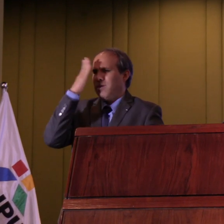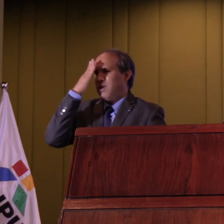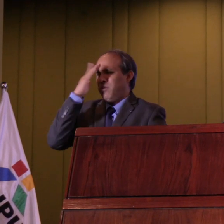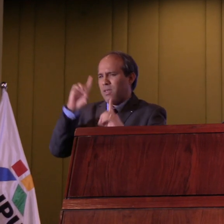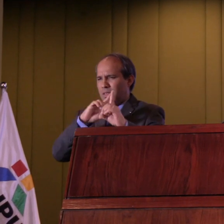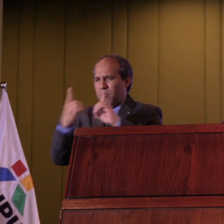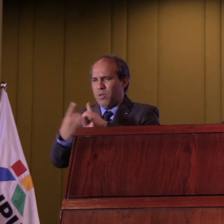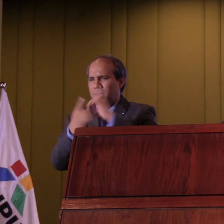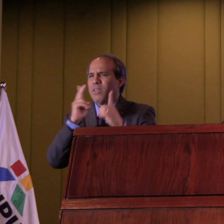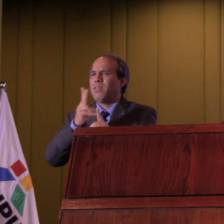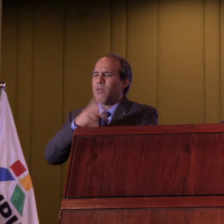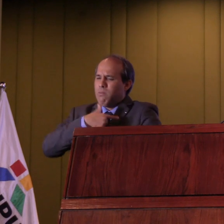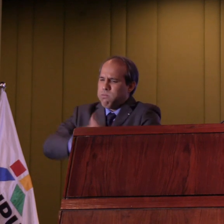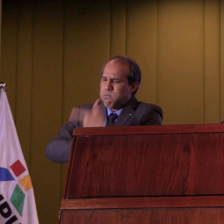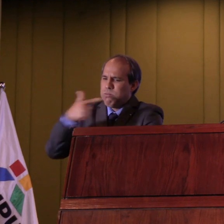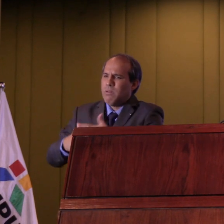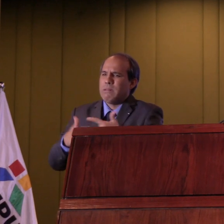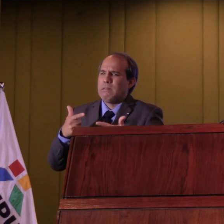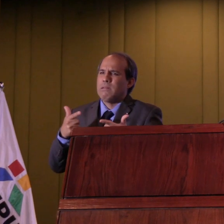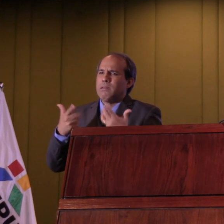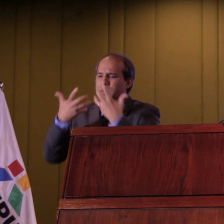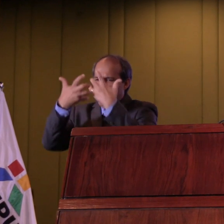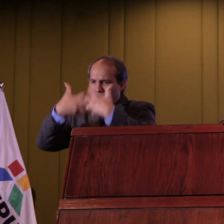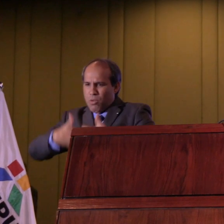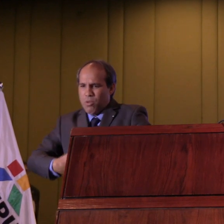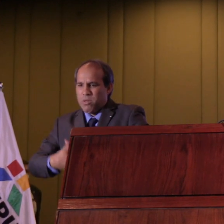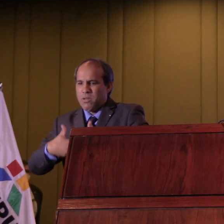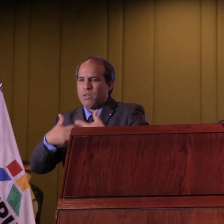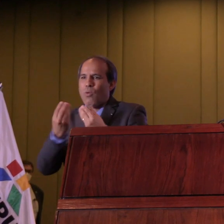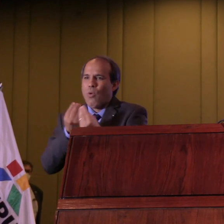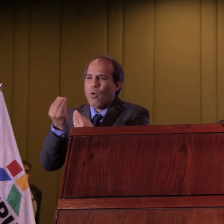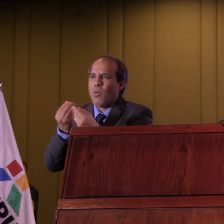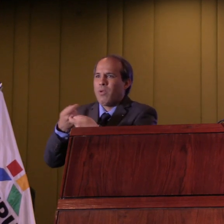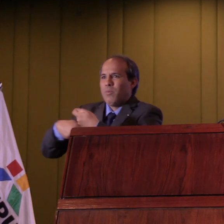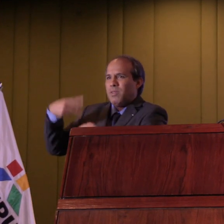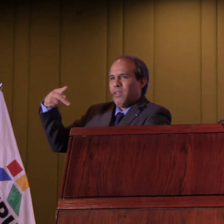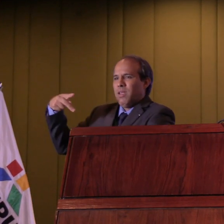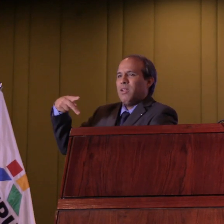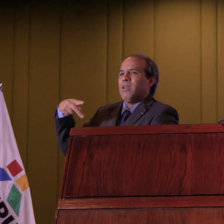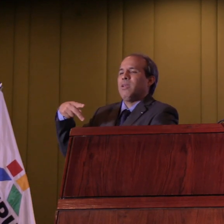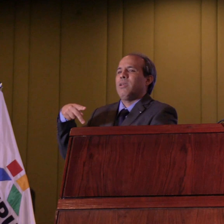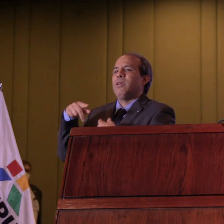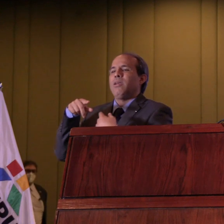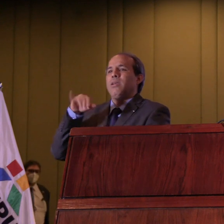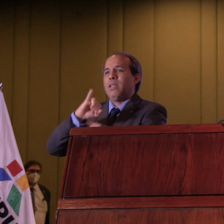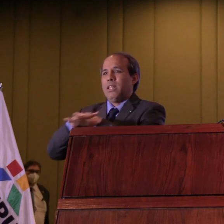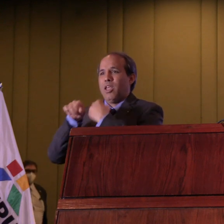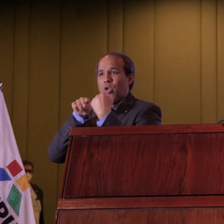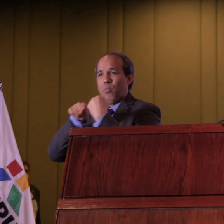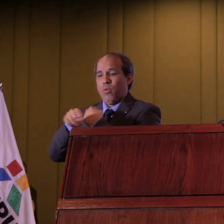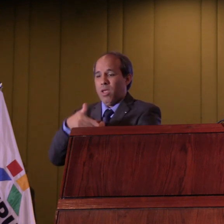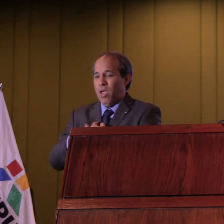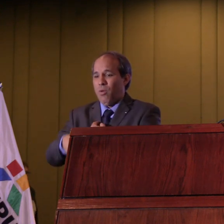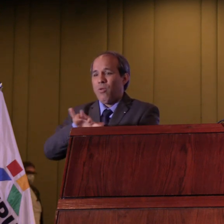no funcionamento e na administração de Itaipu, e estará novamente em